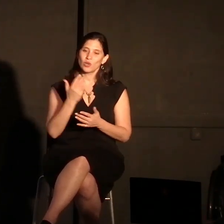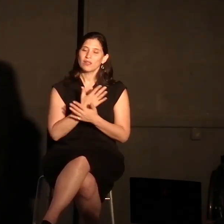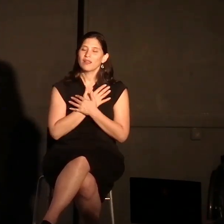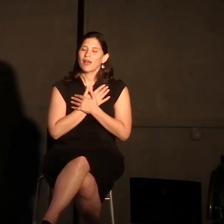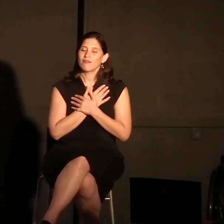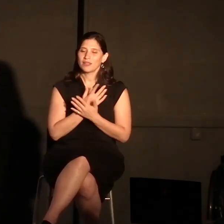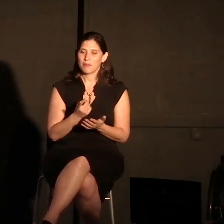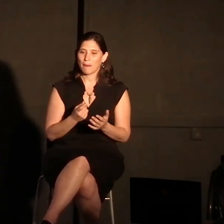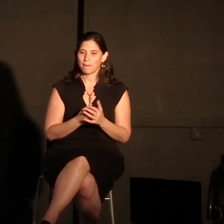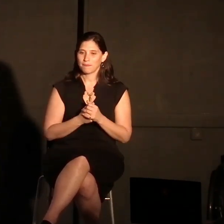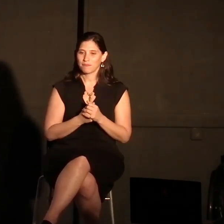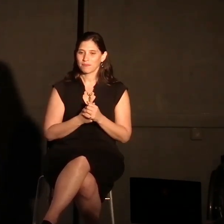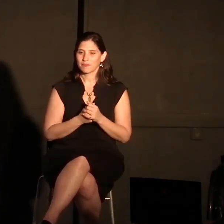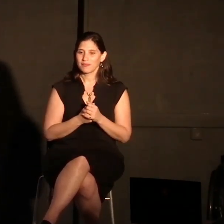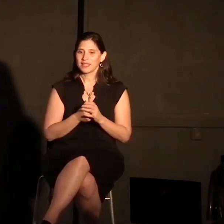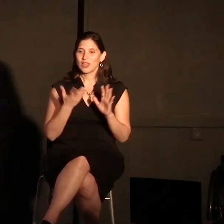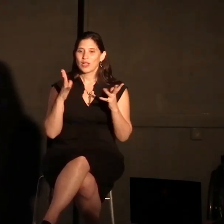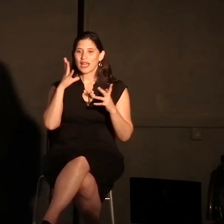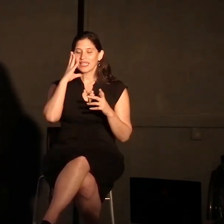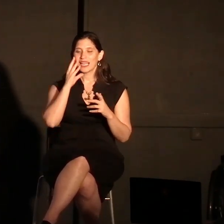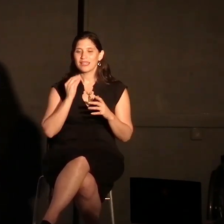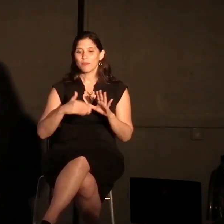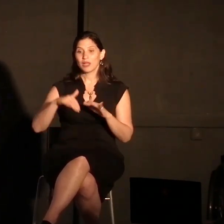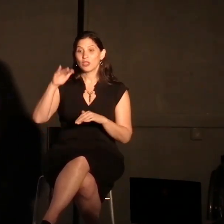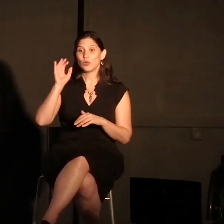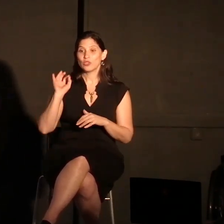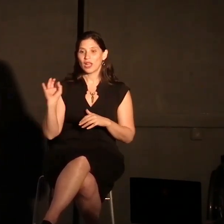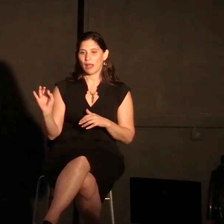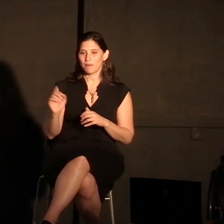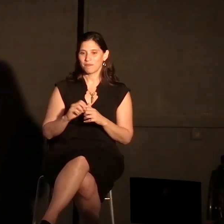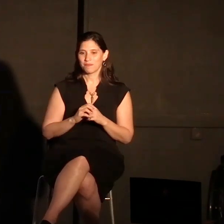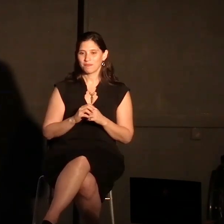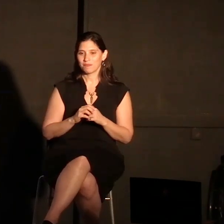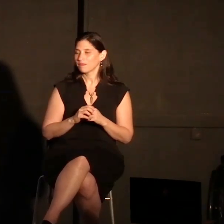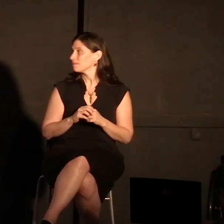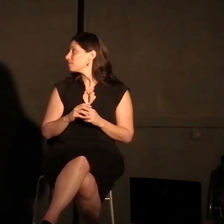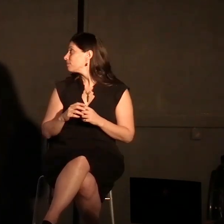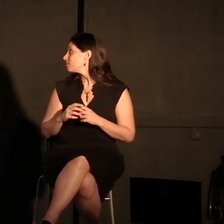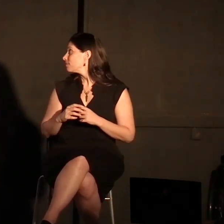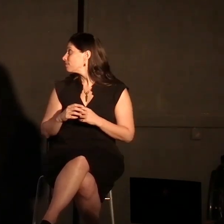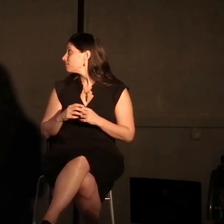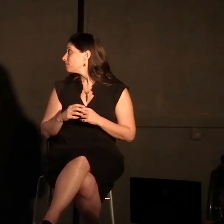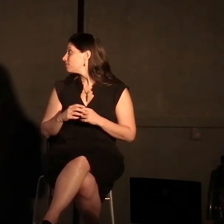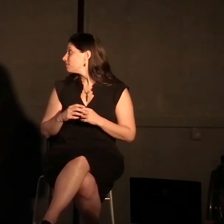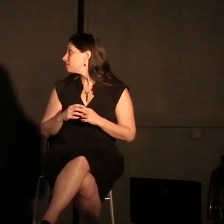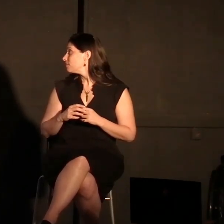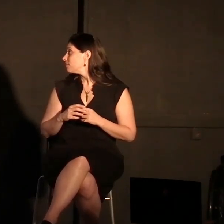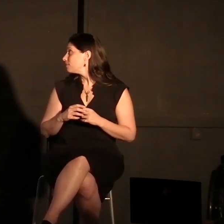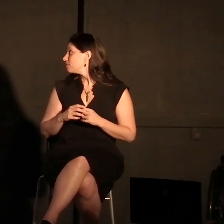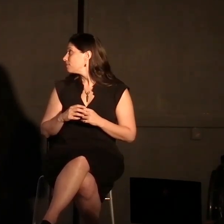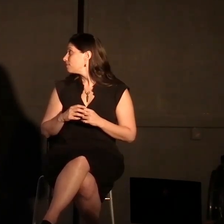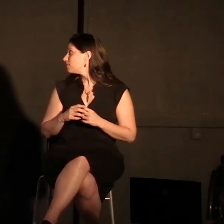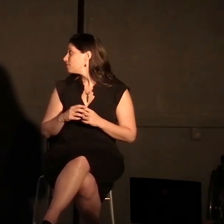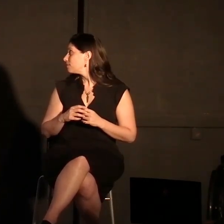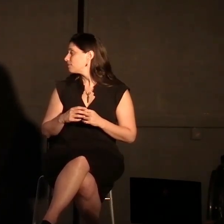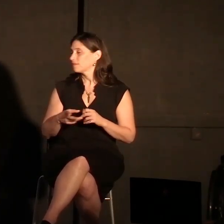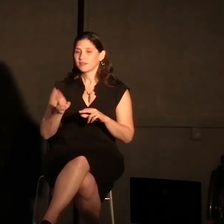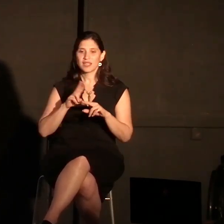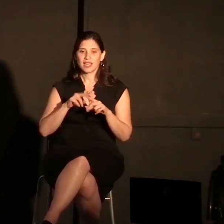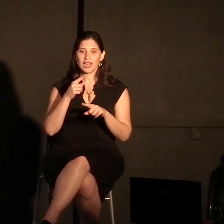התאהבתי בה כל כך נהניתי בגידול שלה ואז אחרי חצי